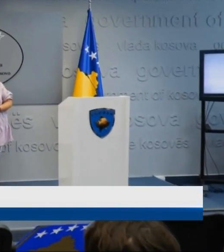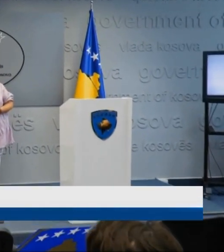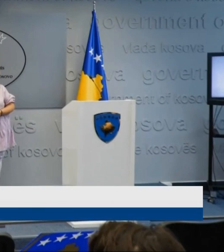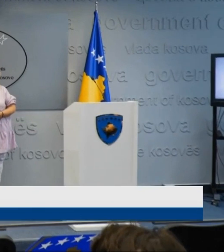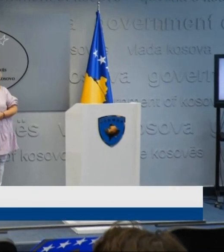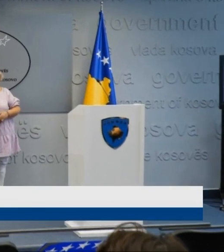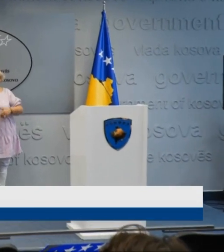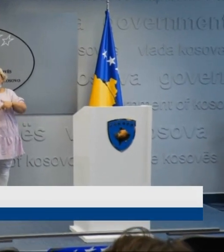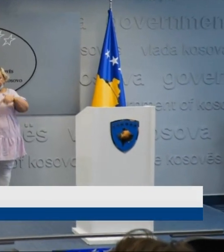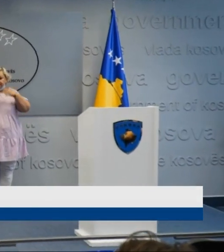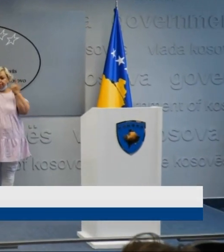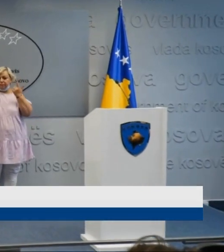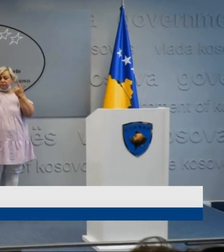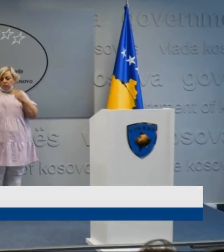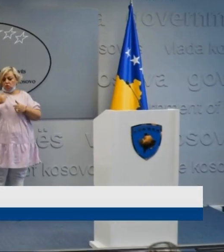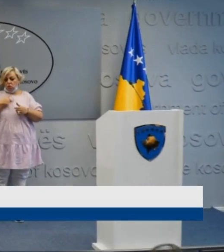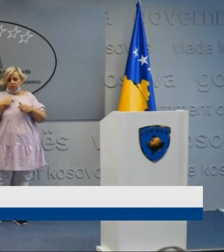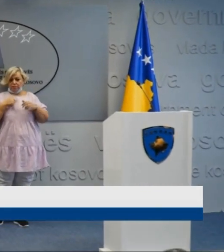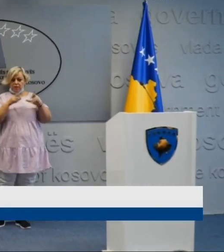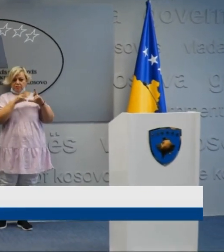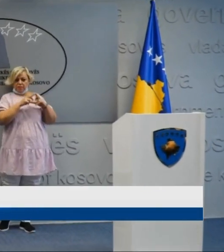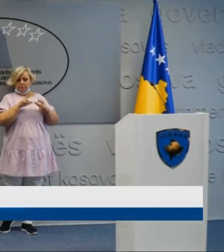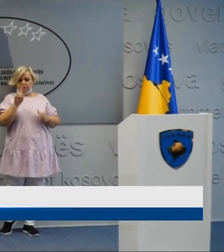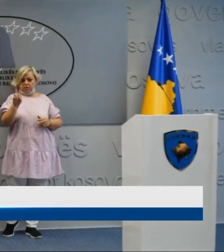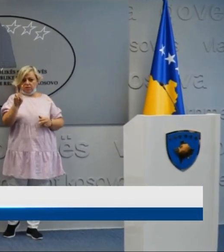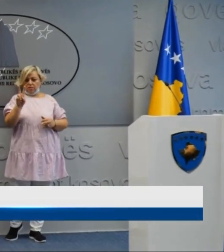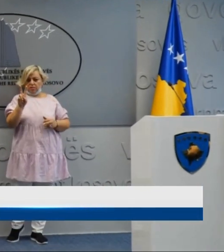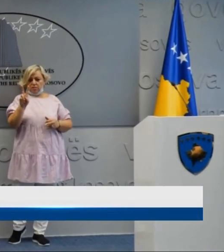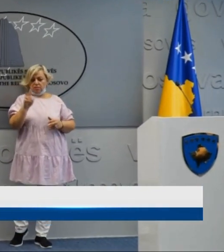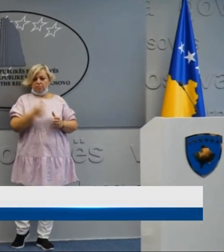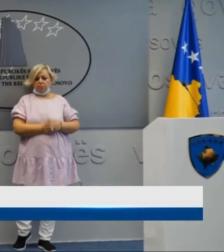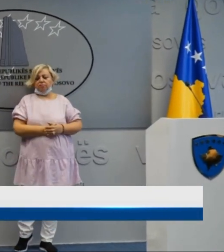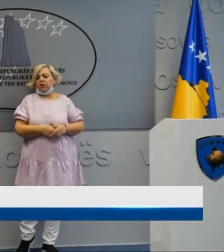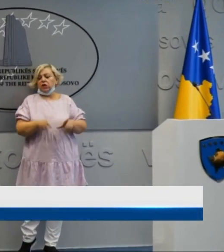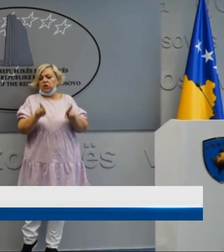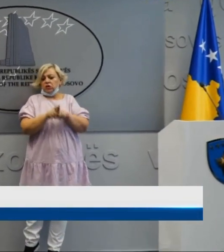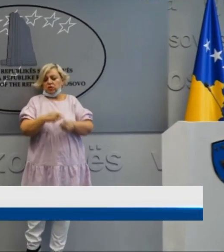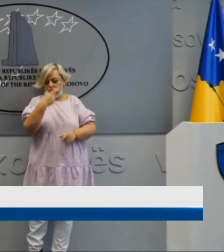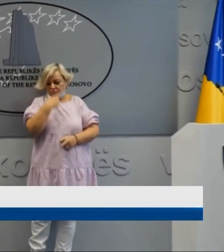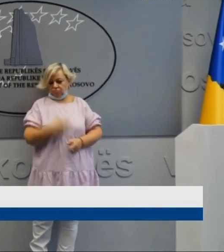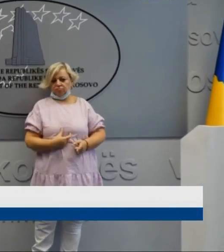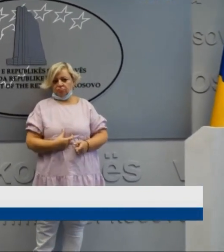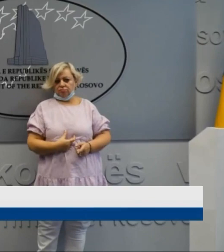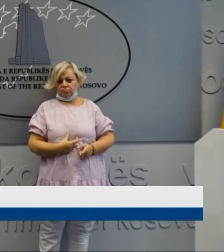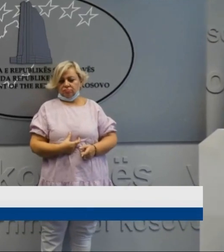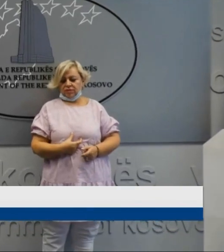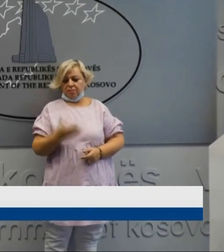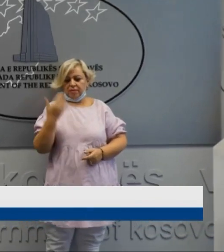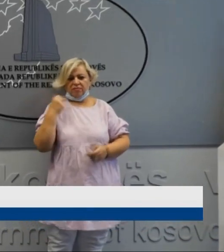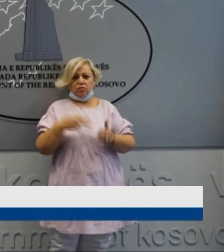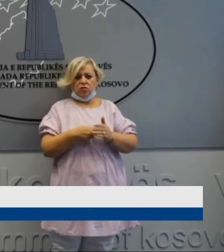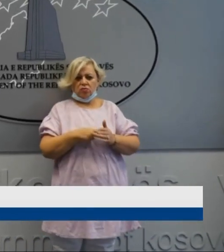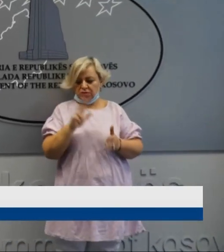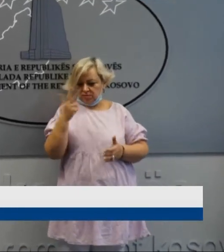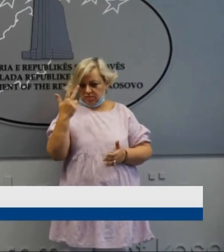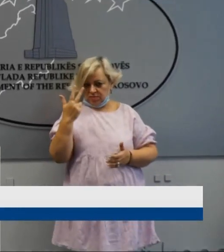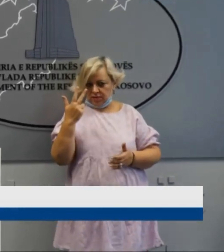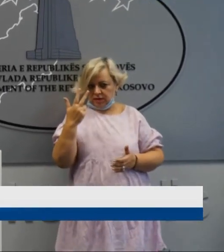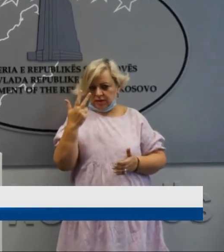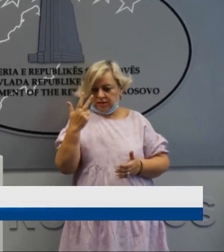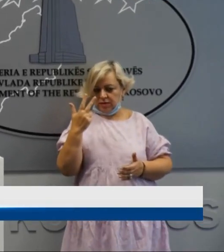Për sharim, unë jam Arben Vitia, i cili është i njëti person edhe para viti